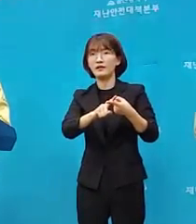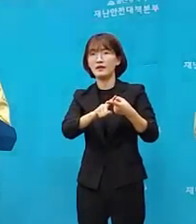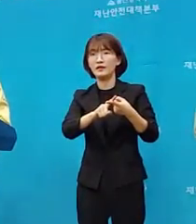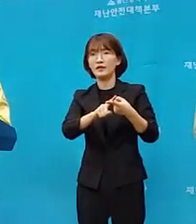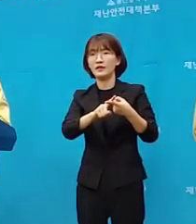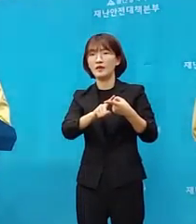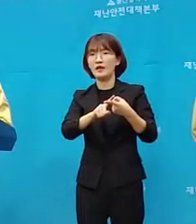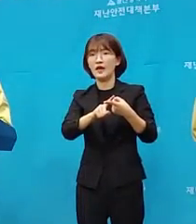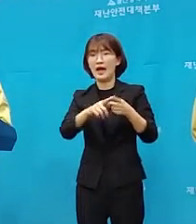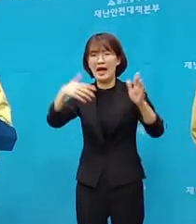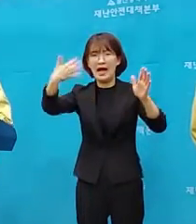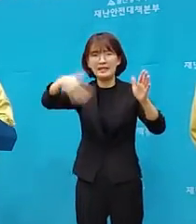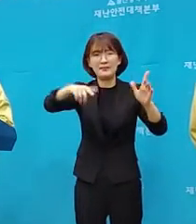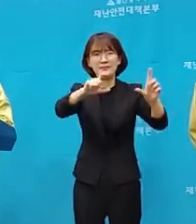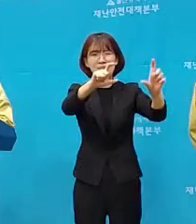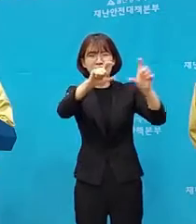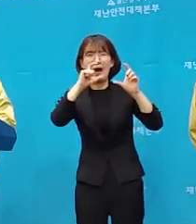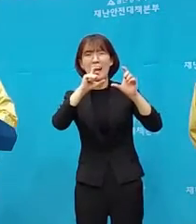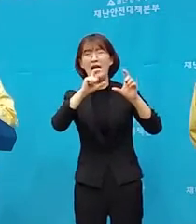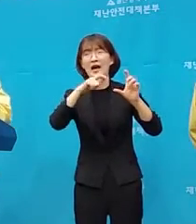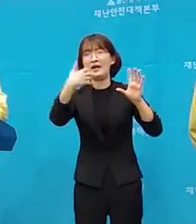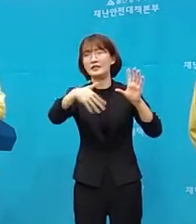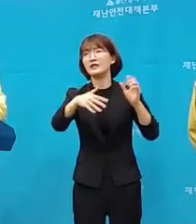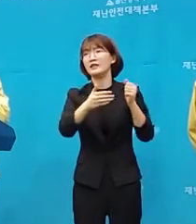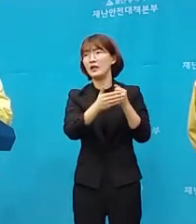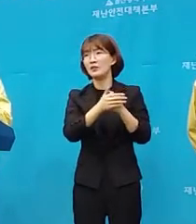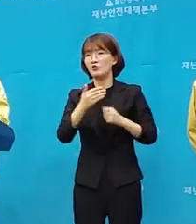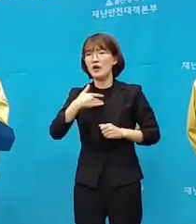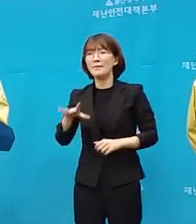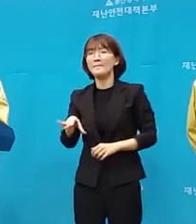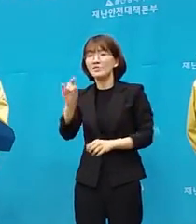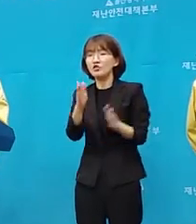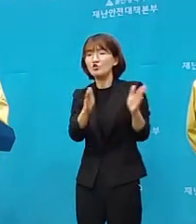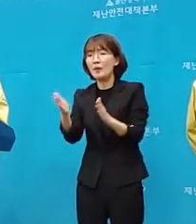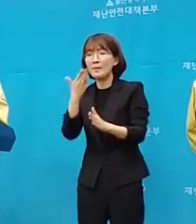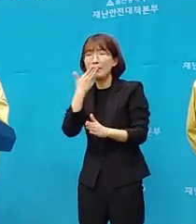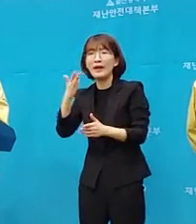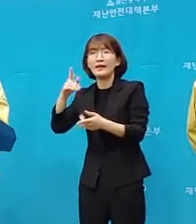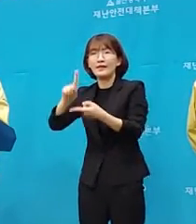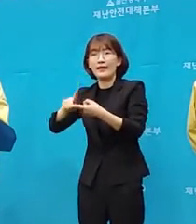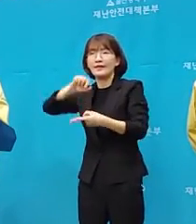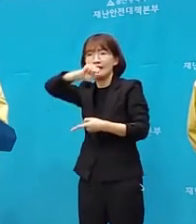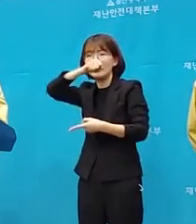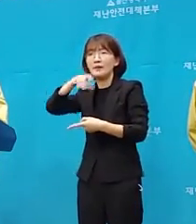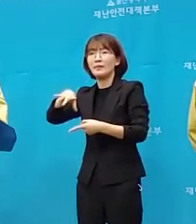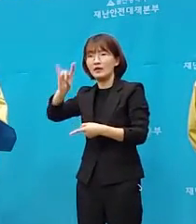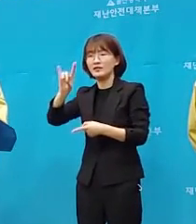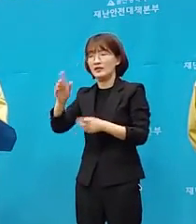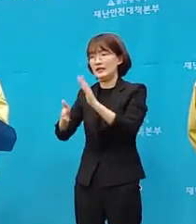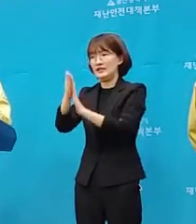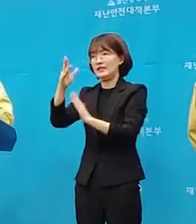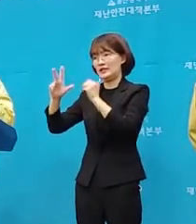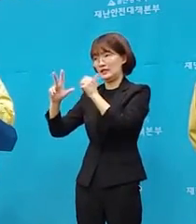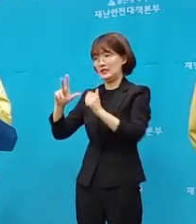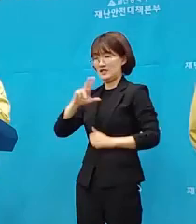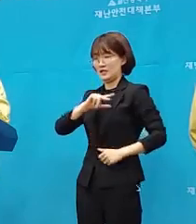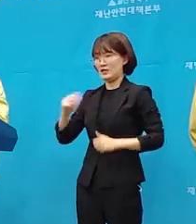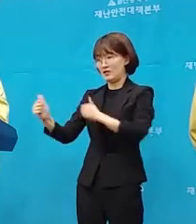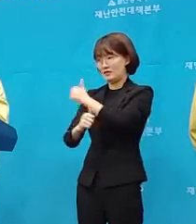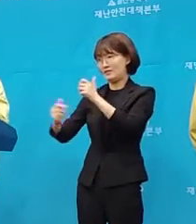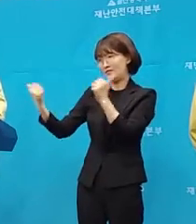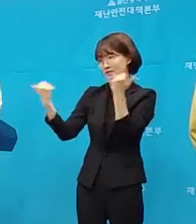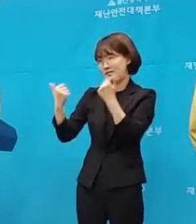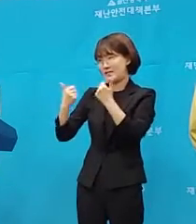지금 통과되기 전이라도 우리가 짤 수 있는 예산을 먼저 한번 시의회를 통해서 통과시키고 또